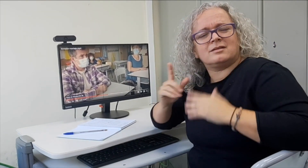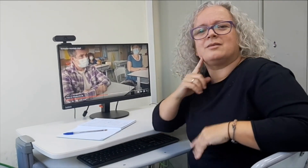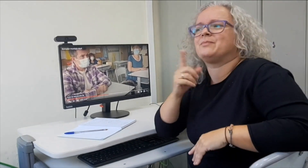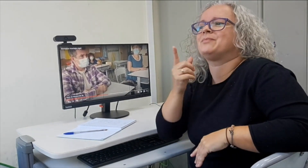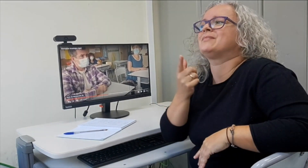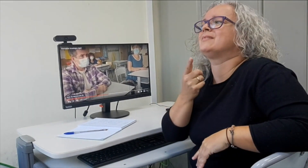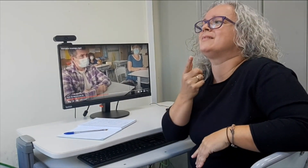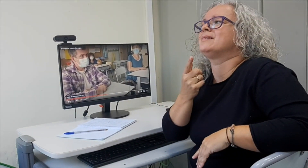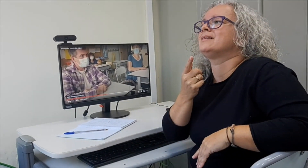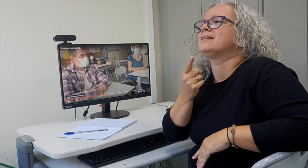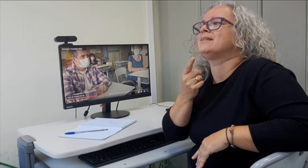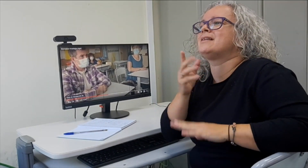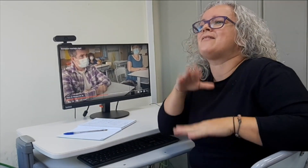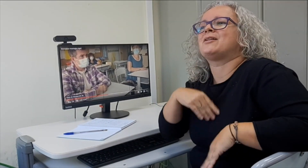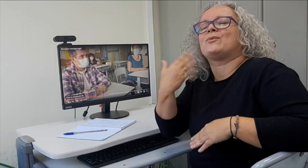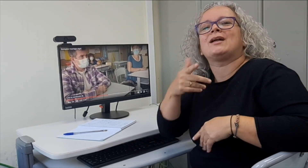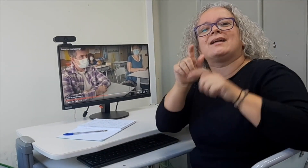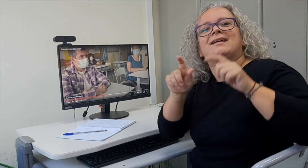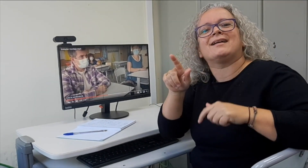y esto me ha emocionado muchísimo.